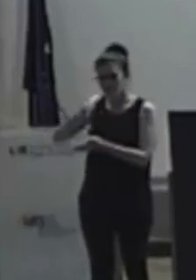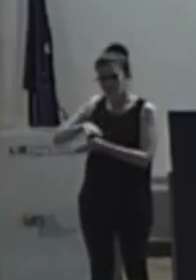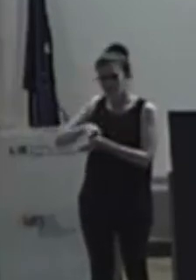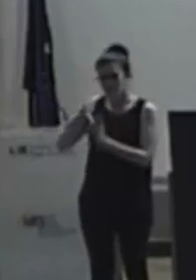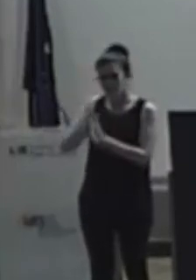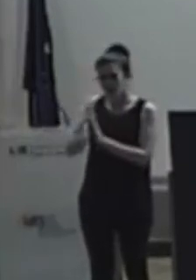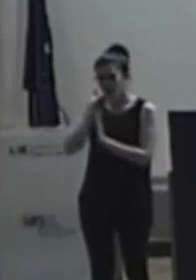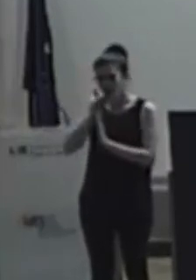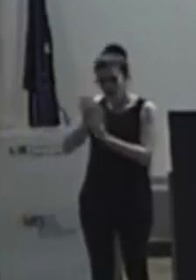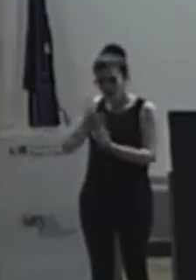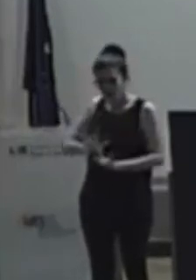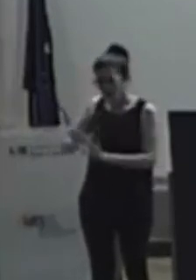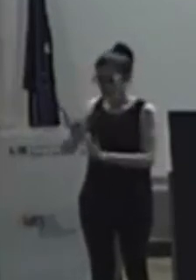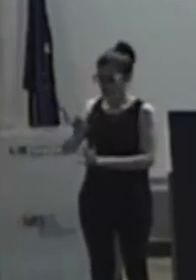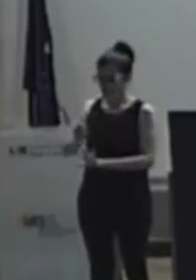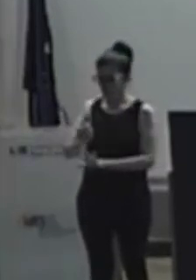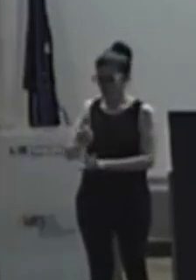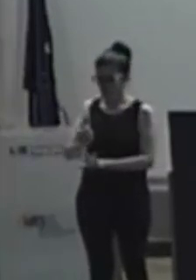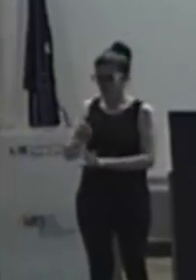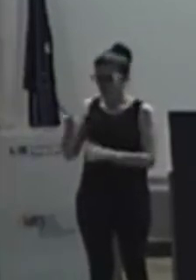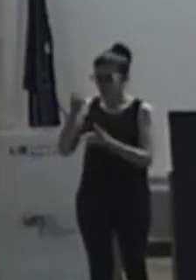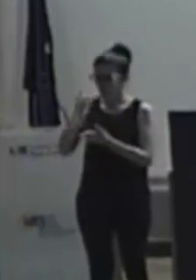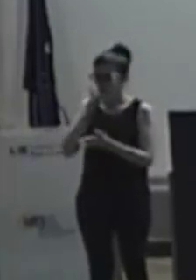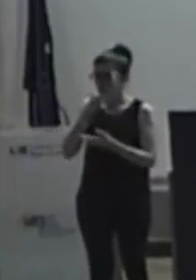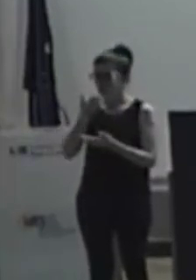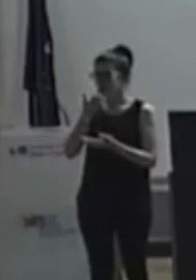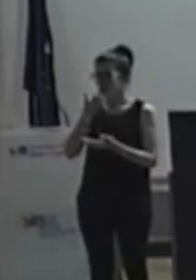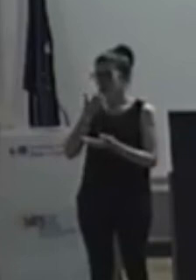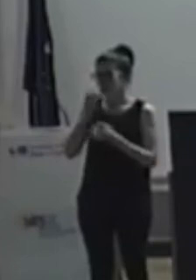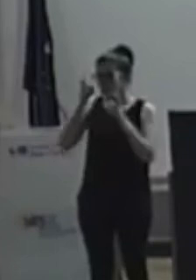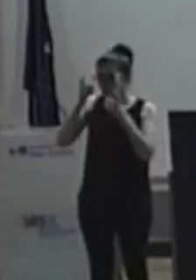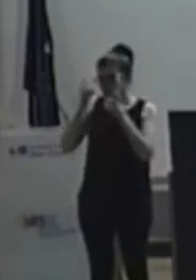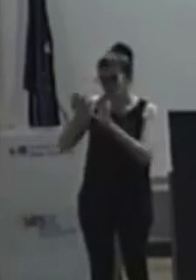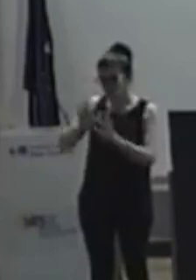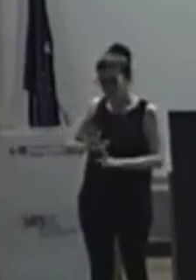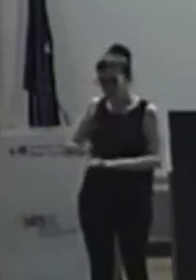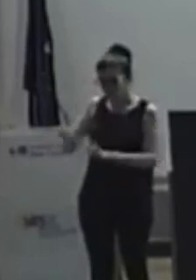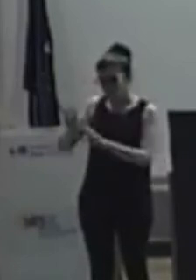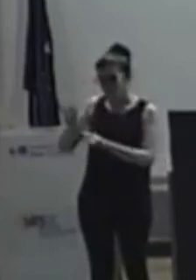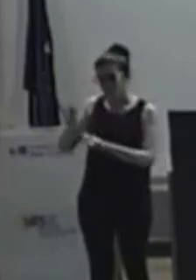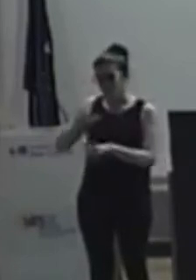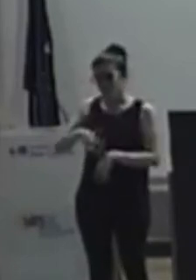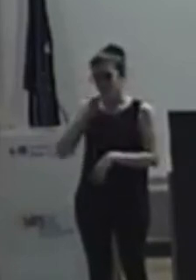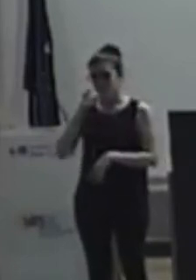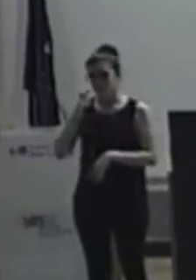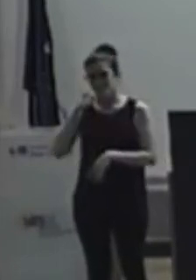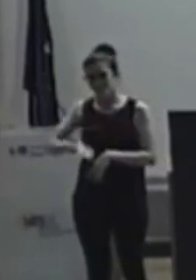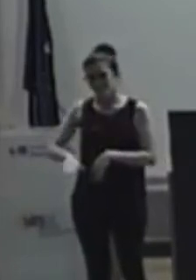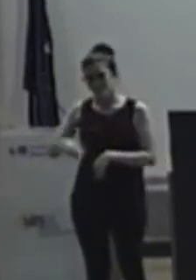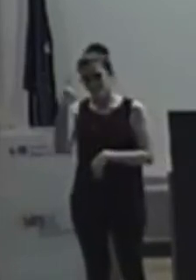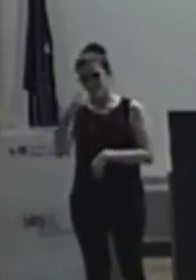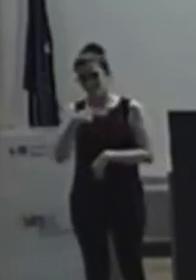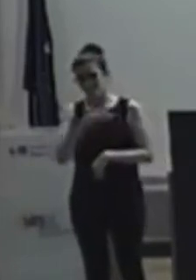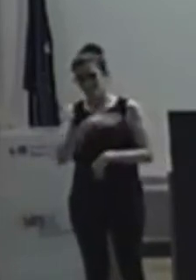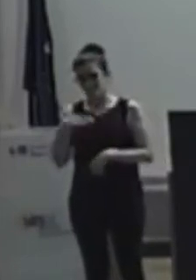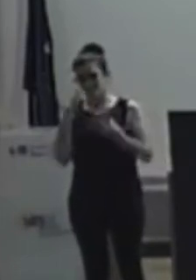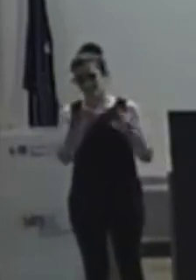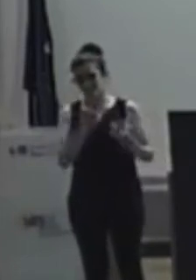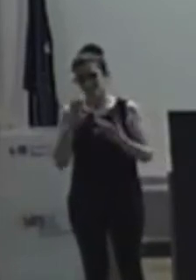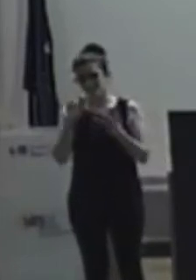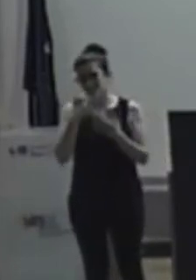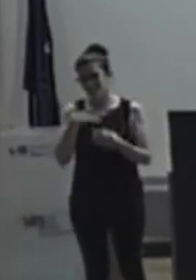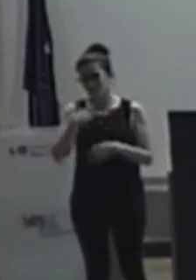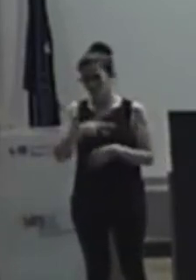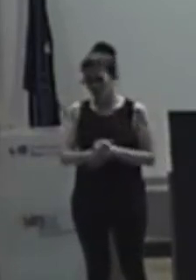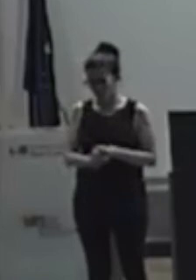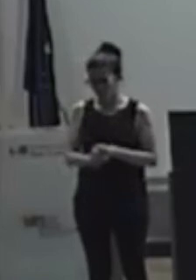convencerte ahora. Porque cuando intentas convencer lo que haces es, dice, este me quiere vender algo, ojo, que mi padre